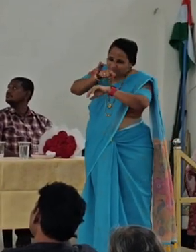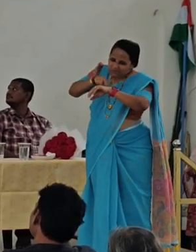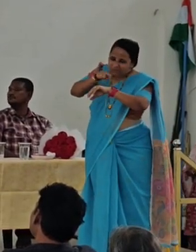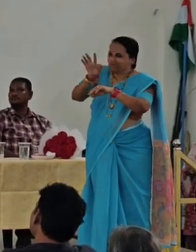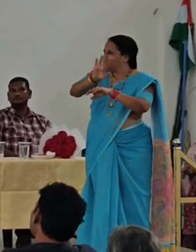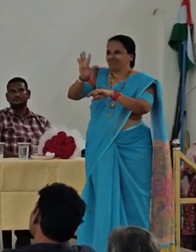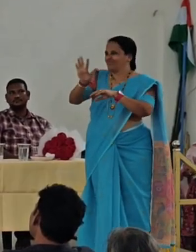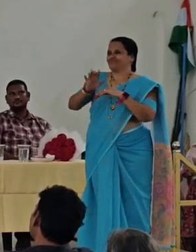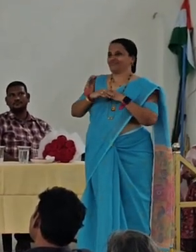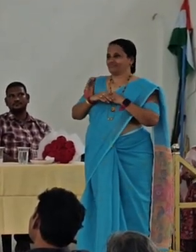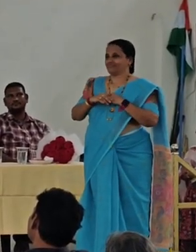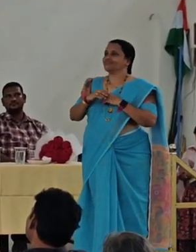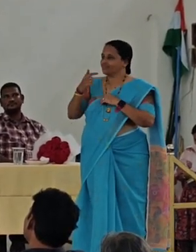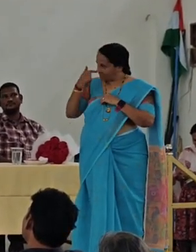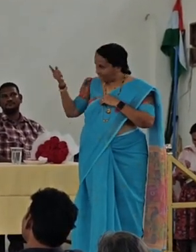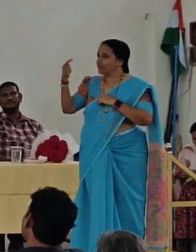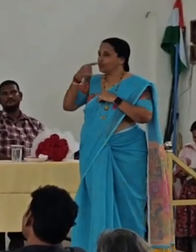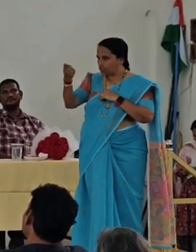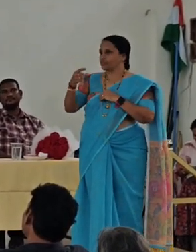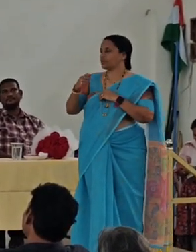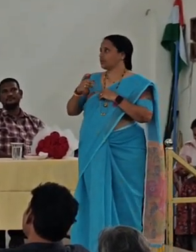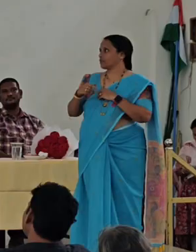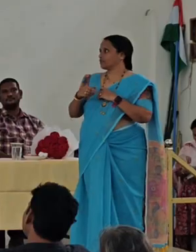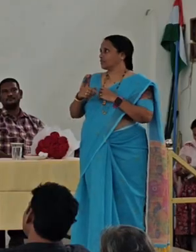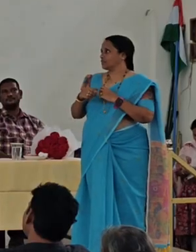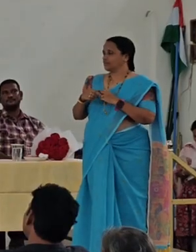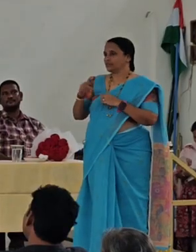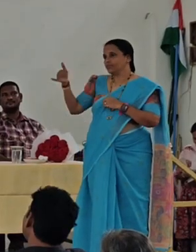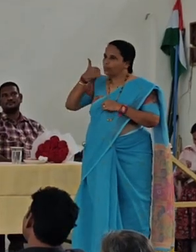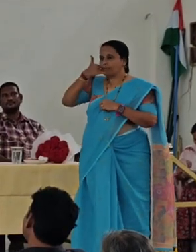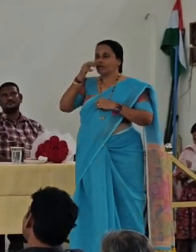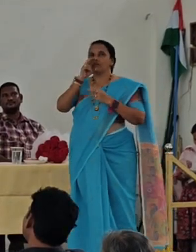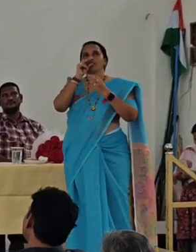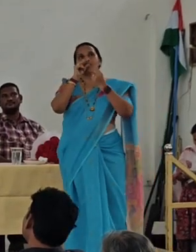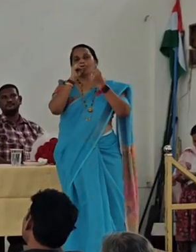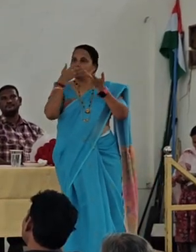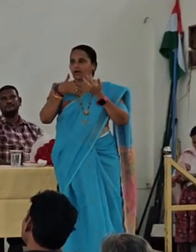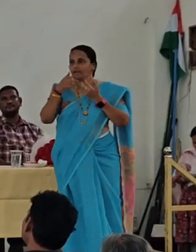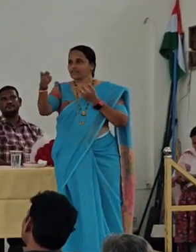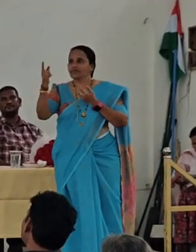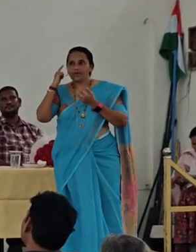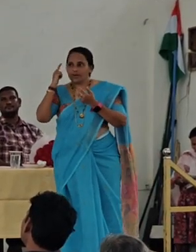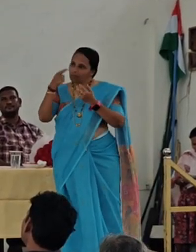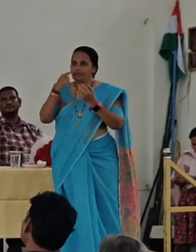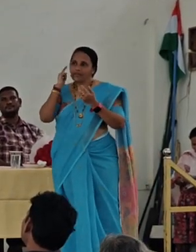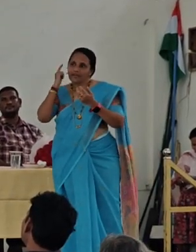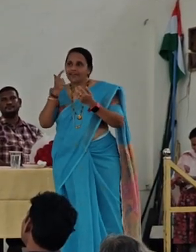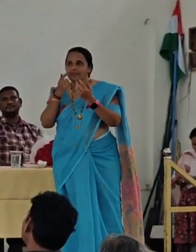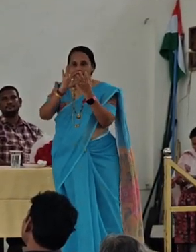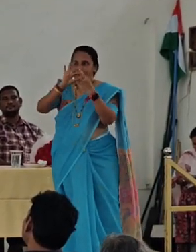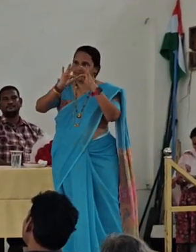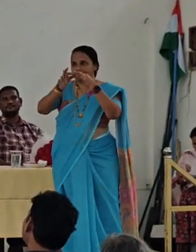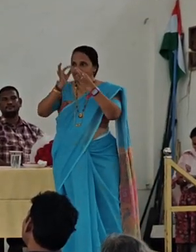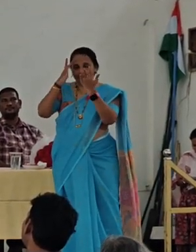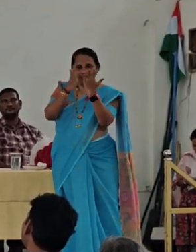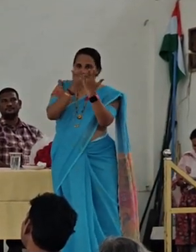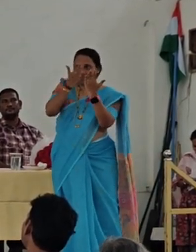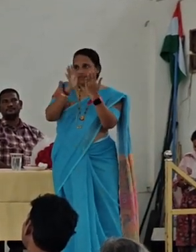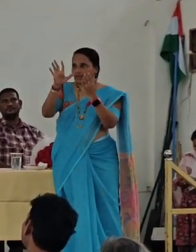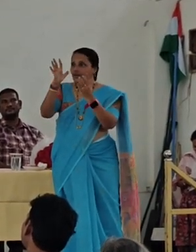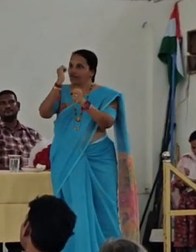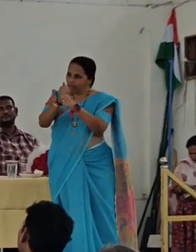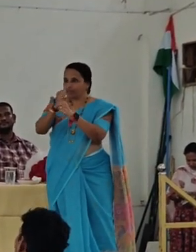ప్రసార భావప్రచారం చేస్తున్నాం. అదే మేమైతే మాట్లాడతాం. మీరు మాట్లాడారు కాబట్టి కంపల్సరీ 5G ఉన్న ఫోన్